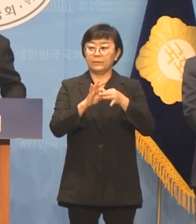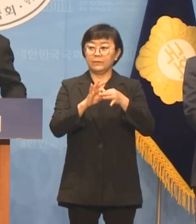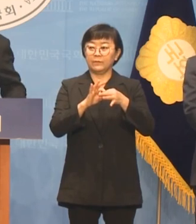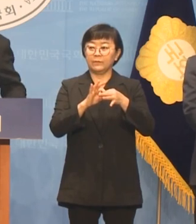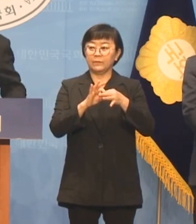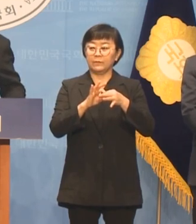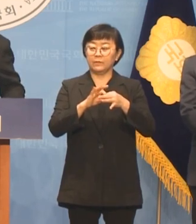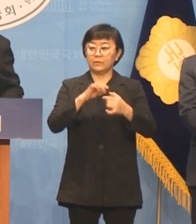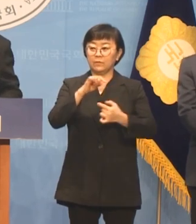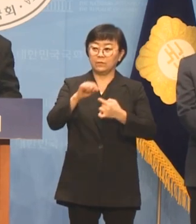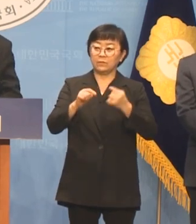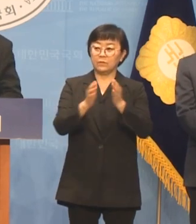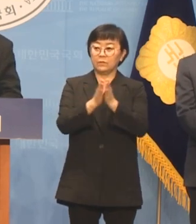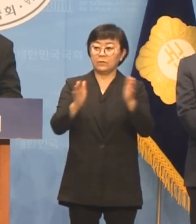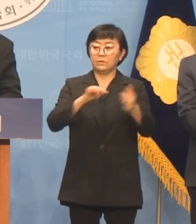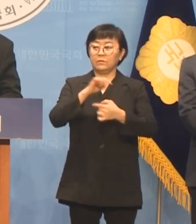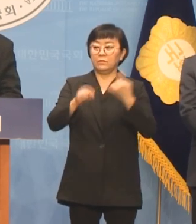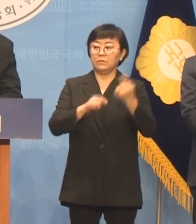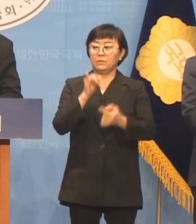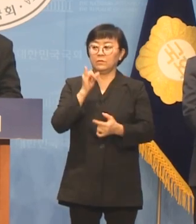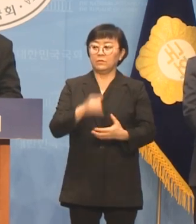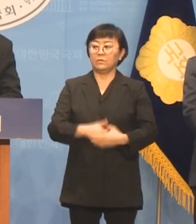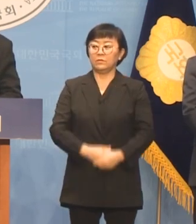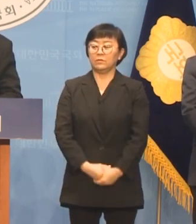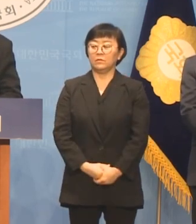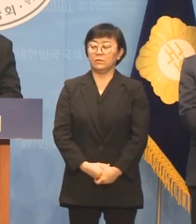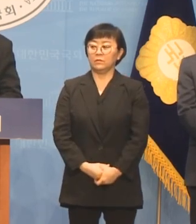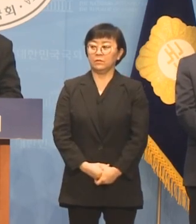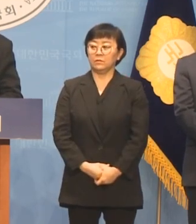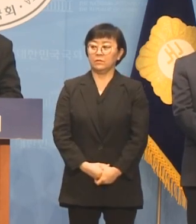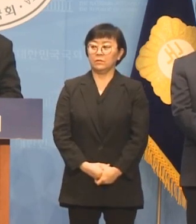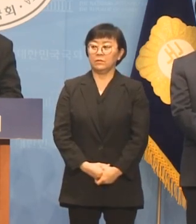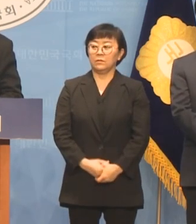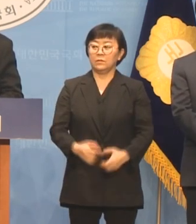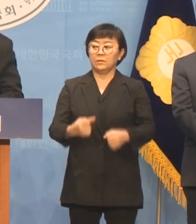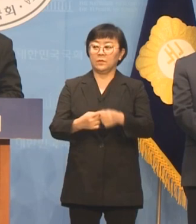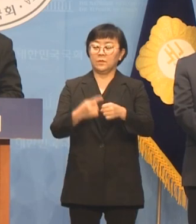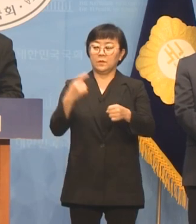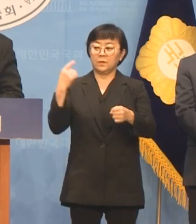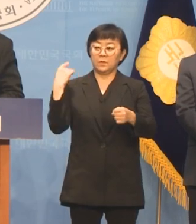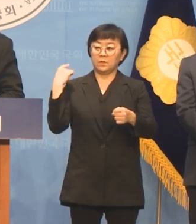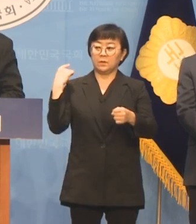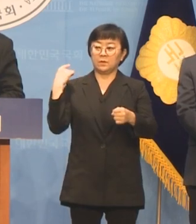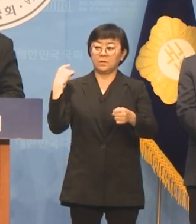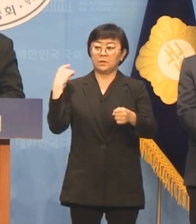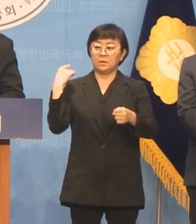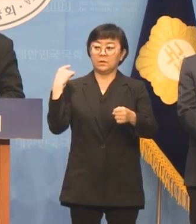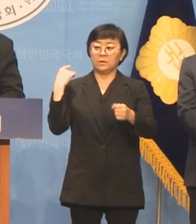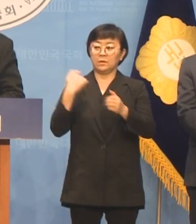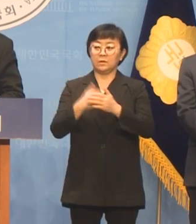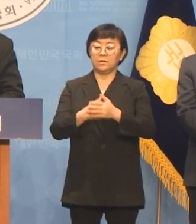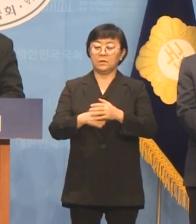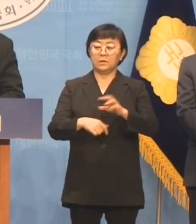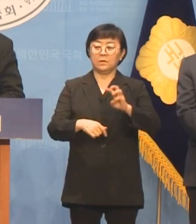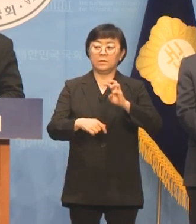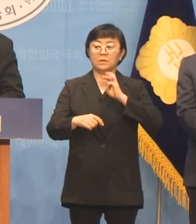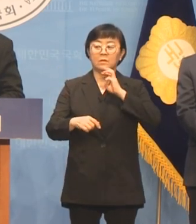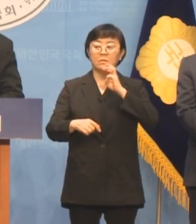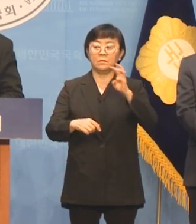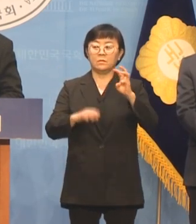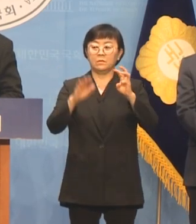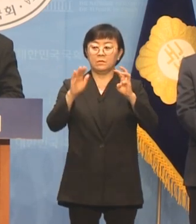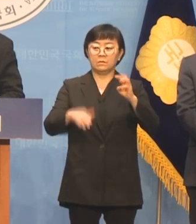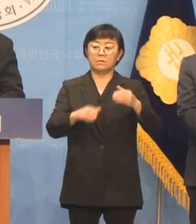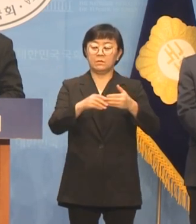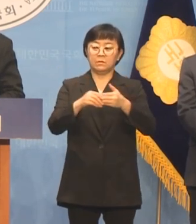스타트업도 운영하시는 분입니다. 포브스가 작년에 전 세계 30세 미만